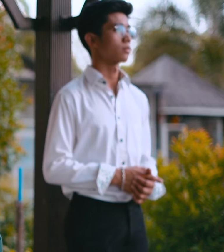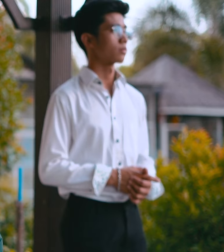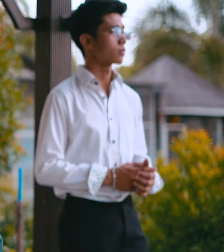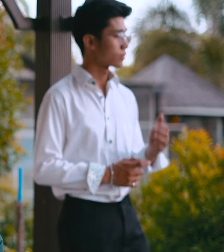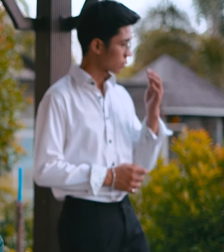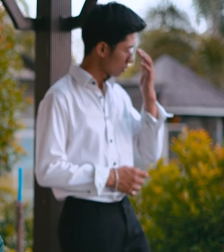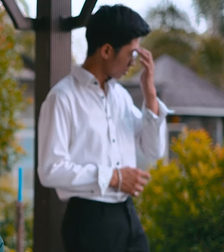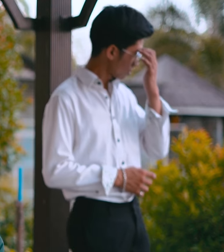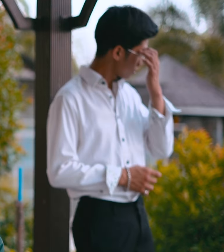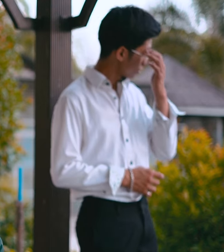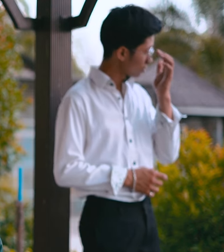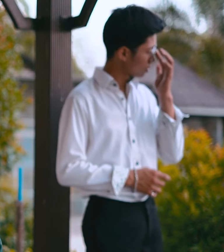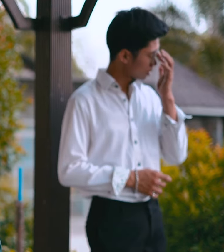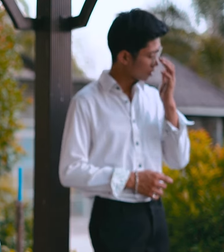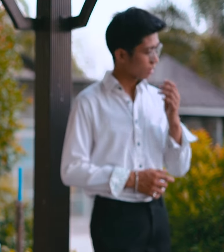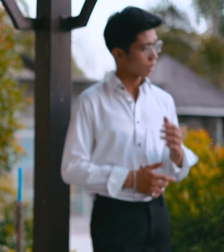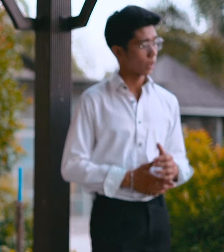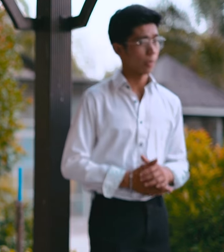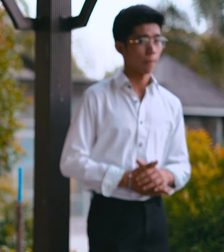kadalamatian at